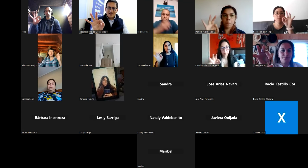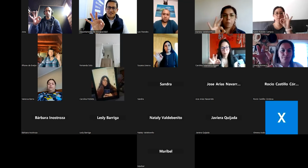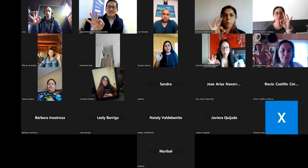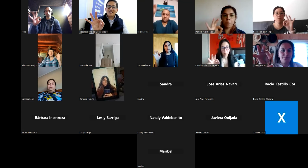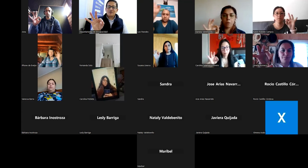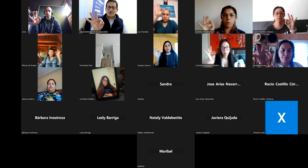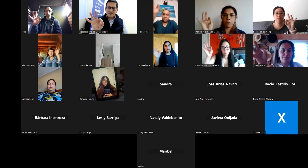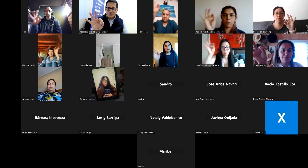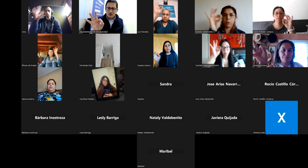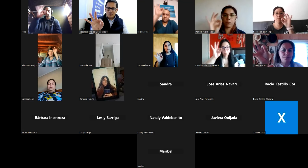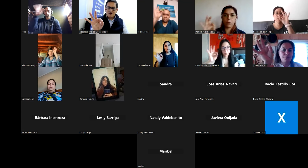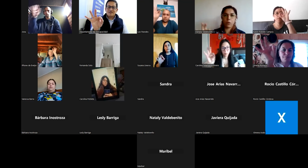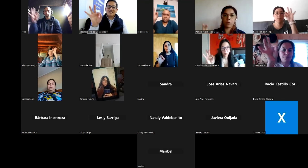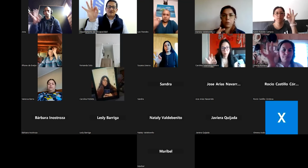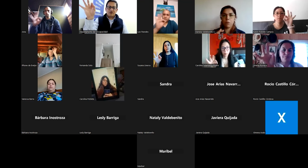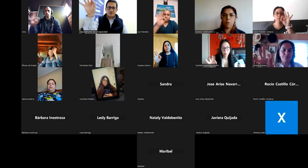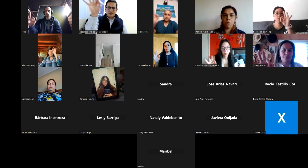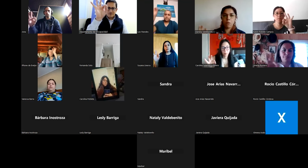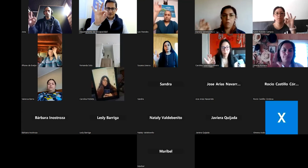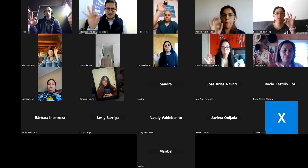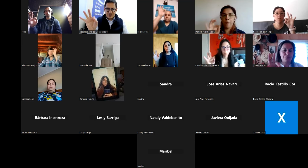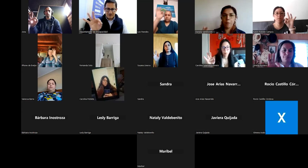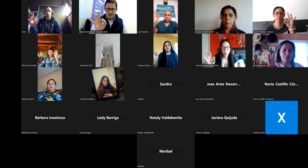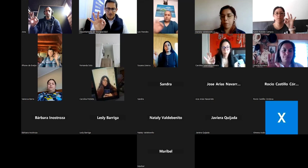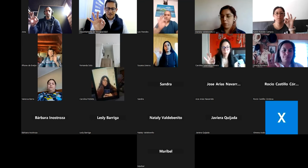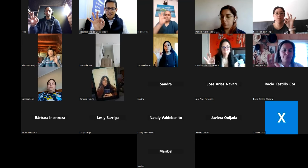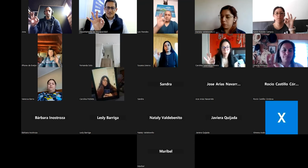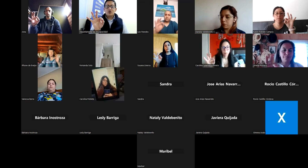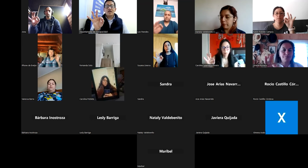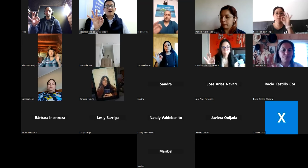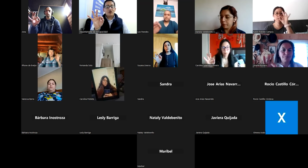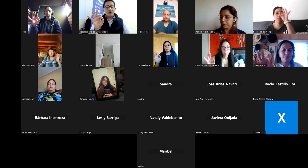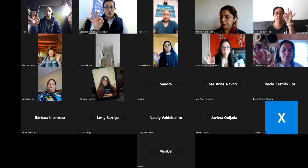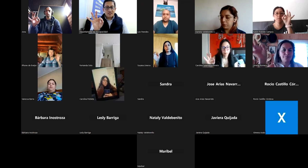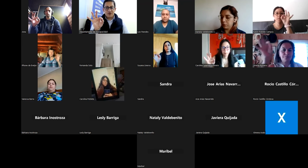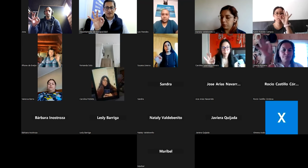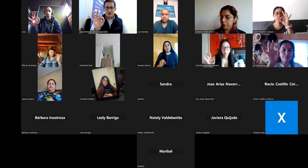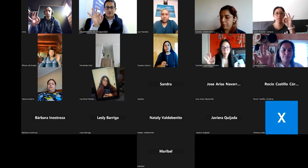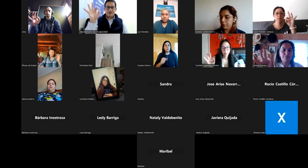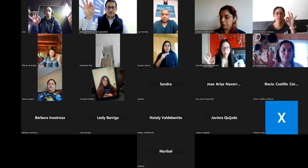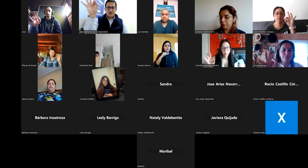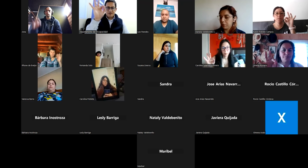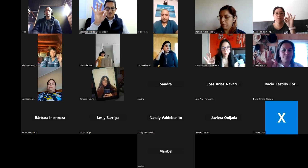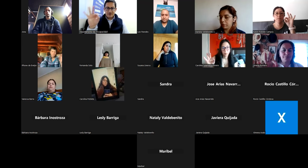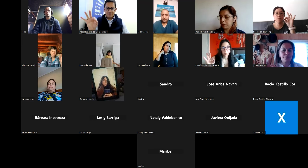Y ahí estaríamos diciendo sábado. Sábado. Esa es una de las formas como decimos sábado. Sábado.